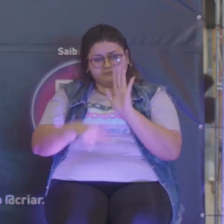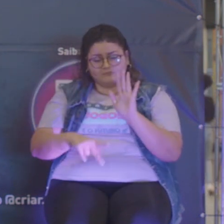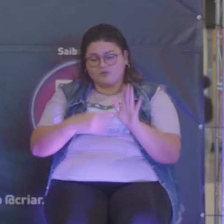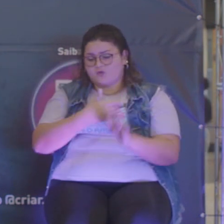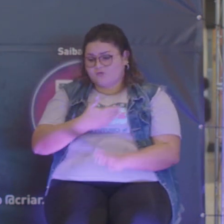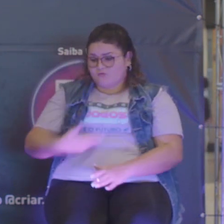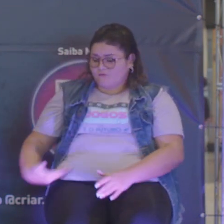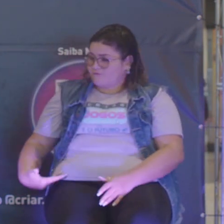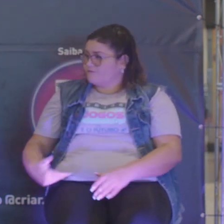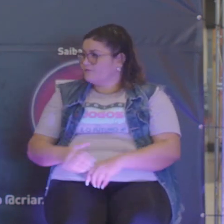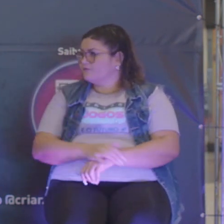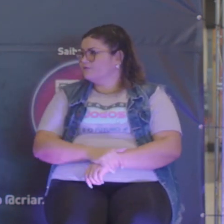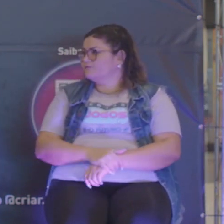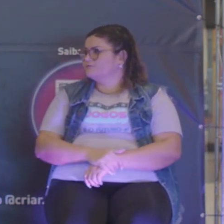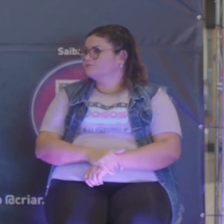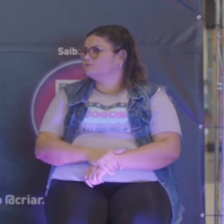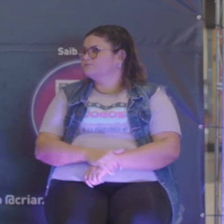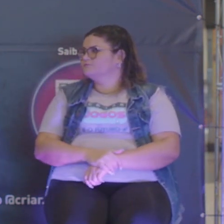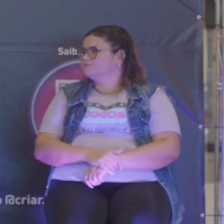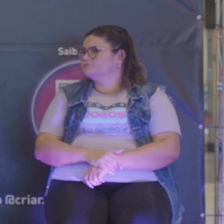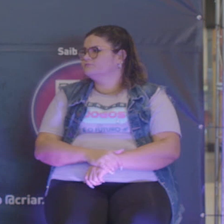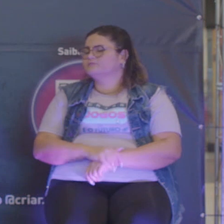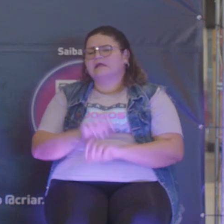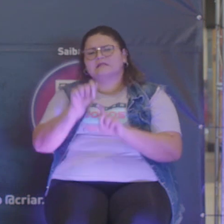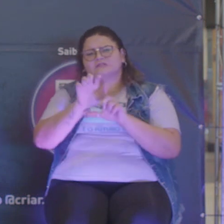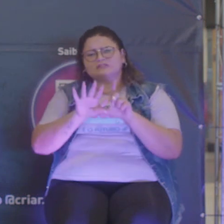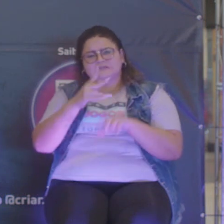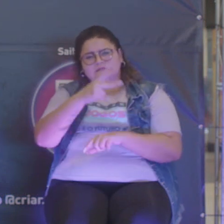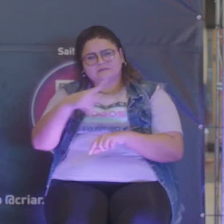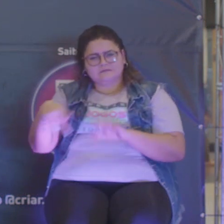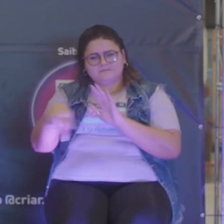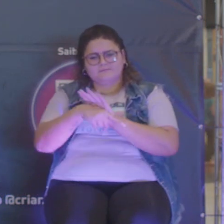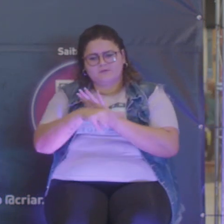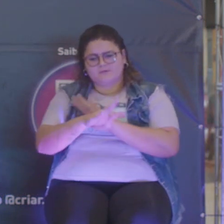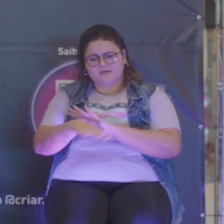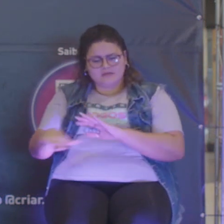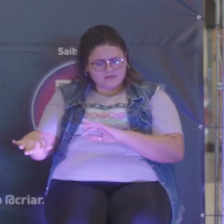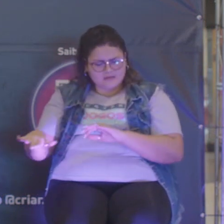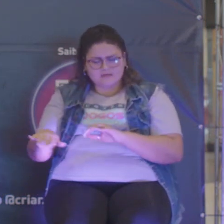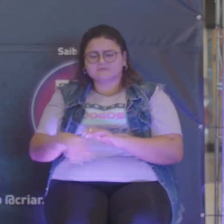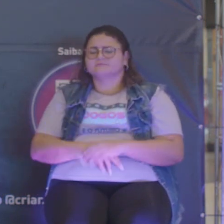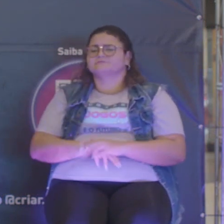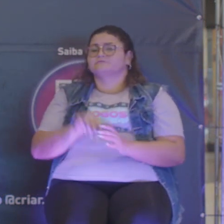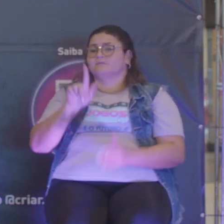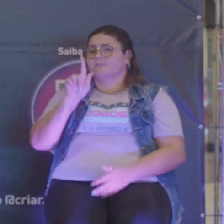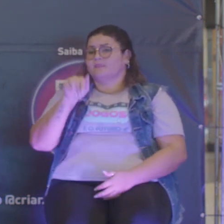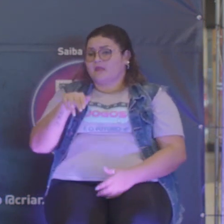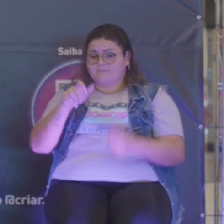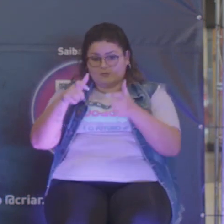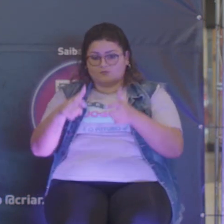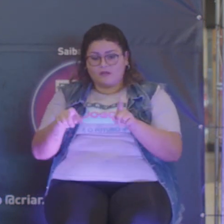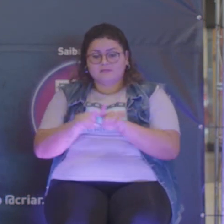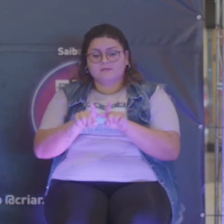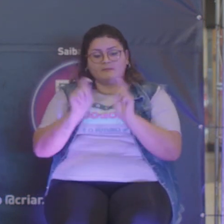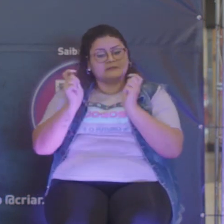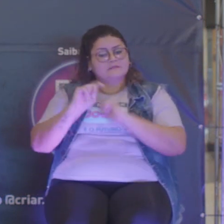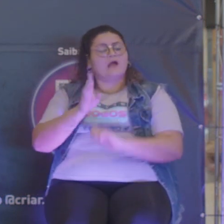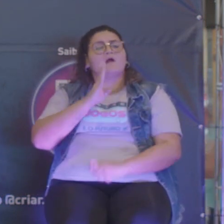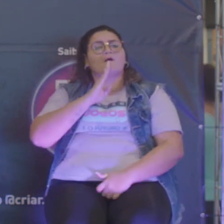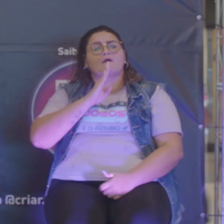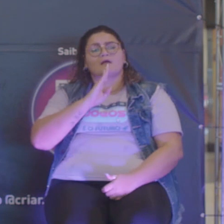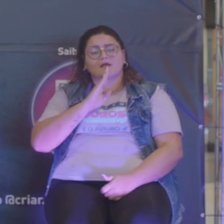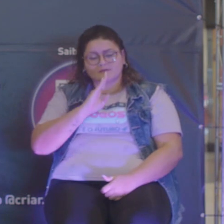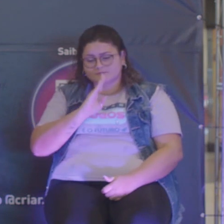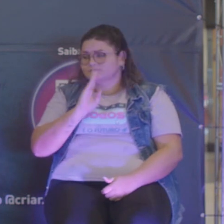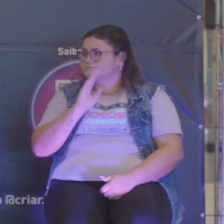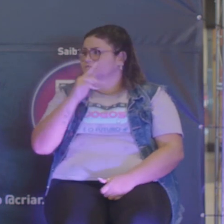para desenvolvimento digital das crianças, programação, desenvolvimento de games. Então, é um lugar interessante para conhecer. Eu não sei se tem